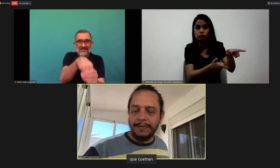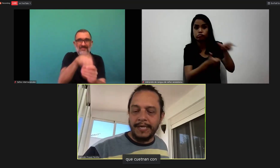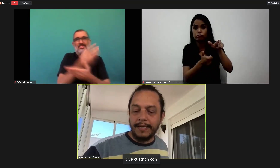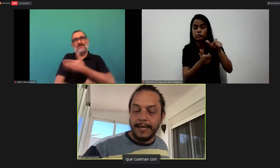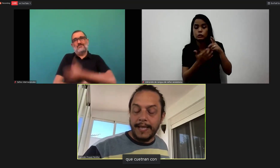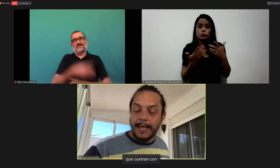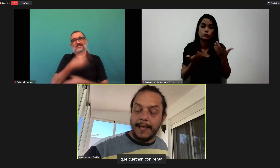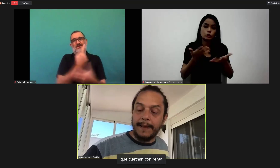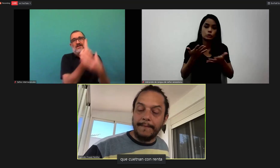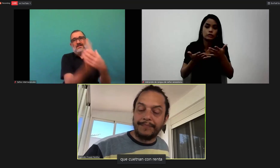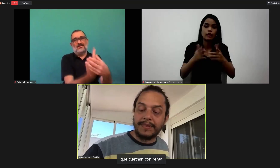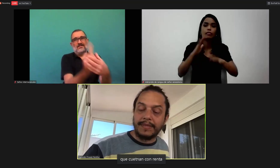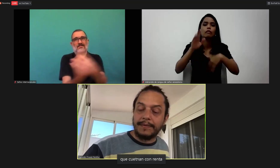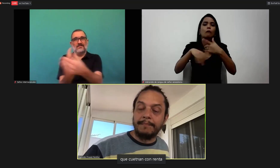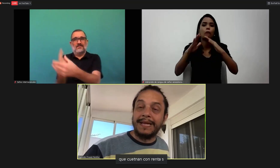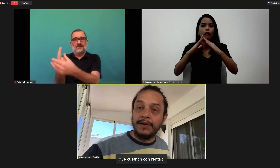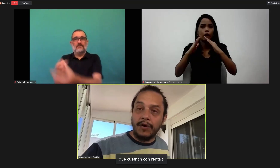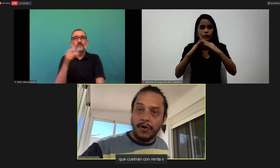para consumir,